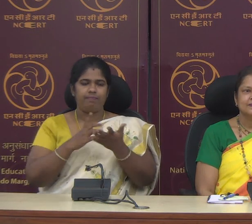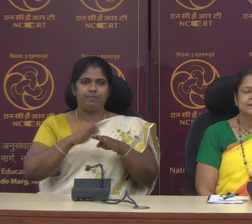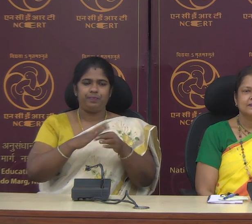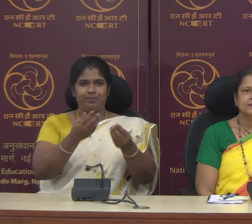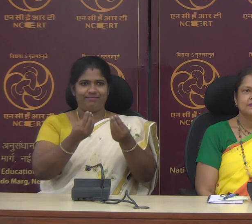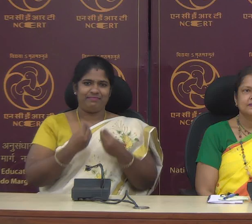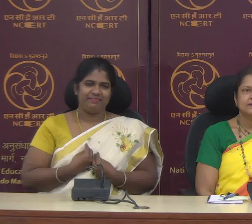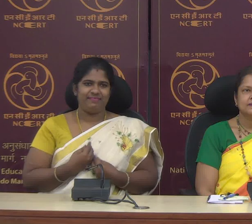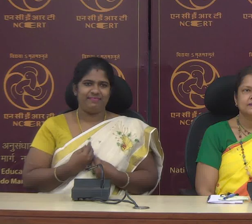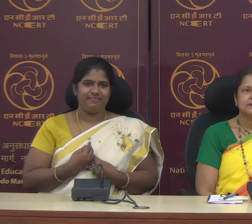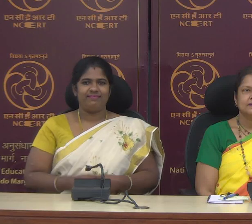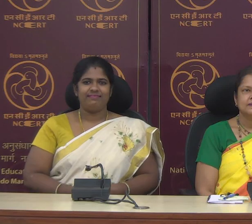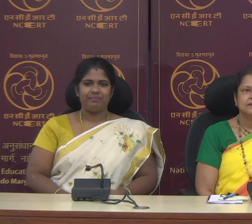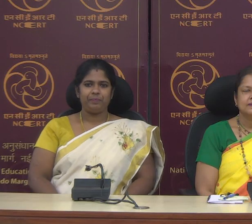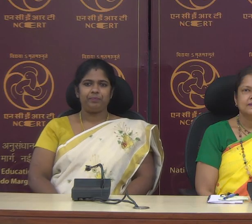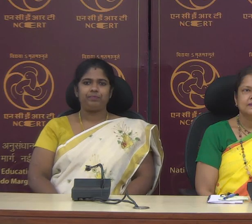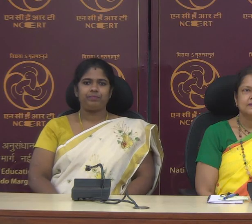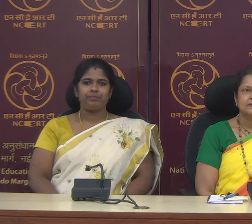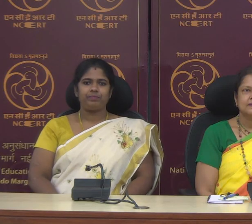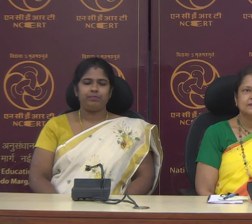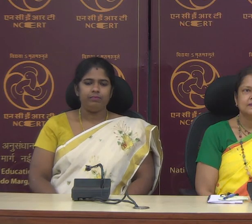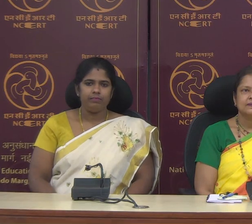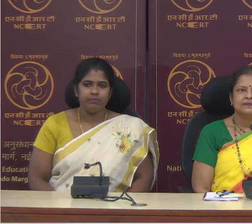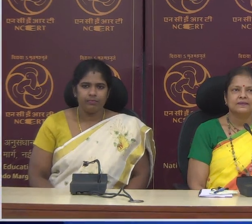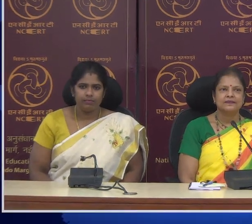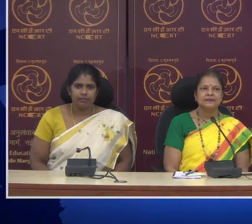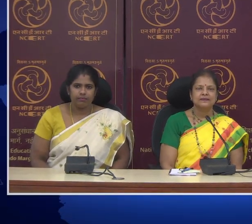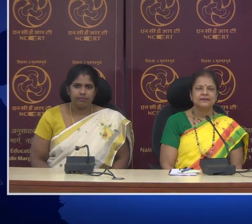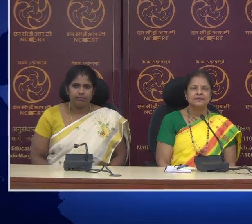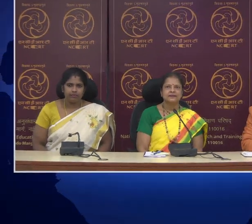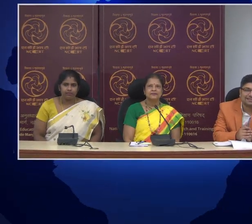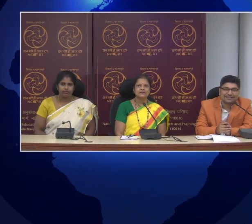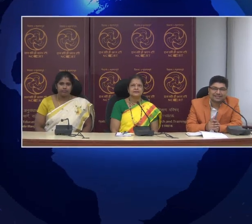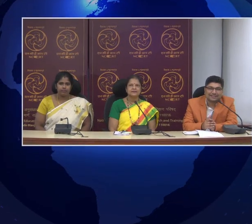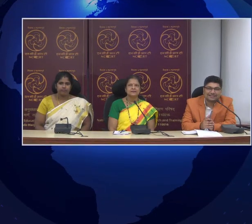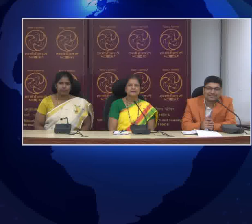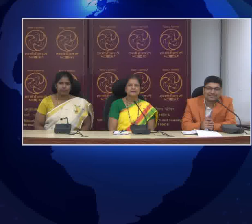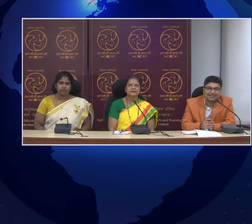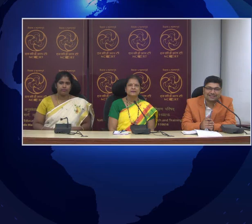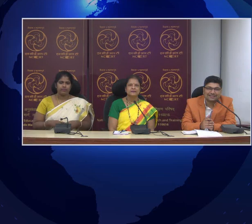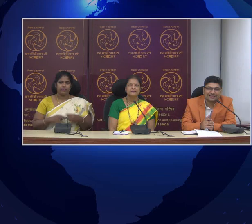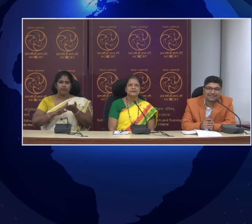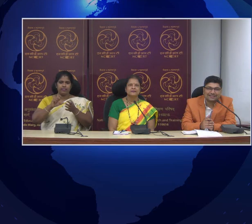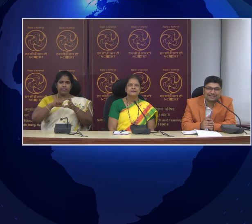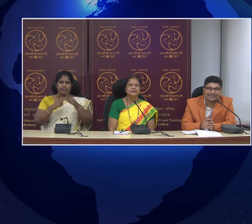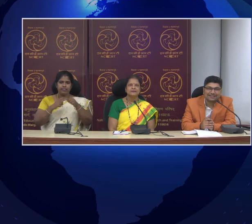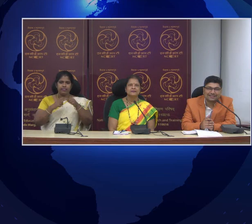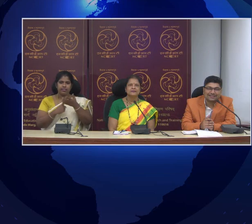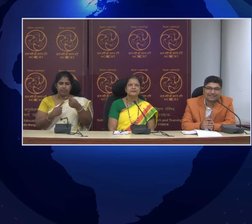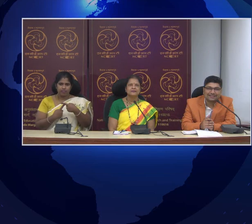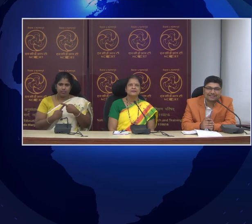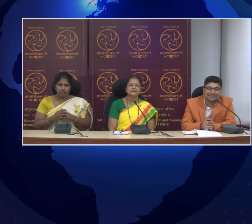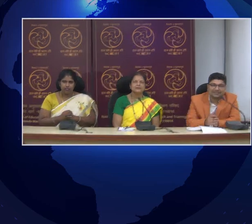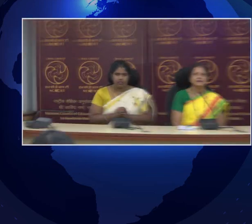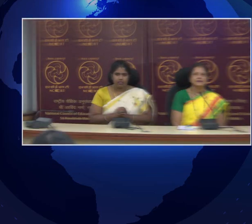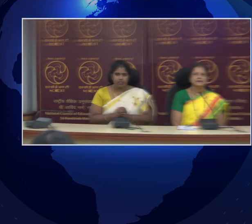जैसा भारती मैम ने बताया है और NCERT अग्रणी बॉडी है जी। और बहुत